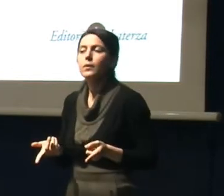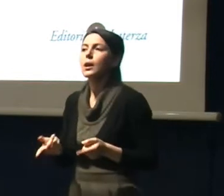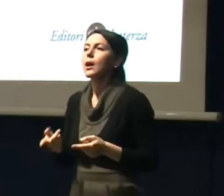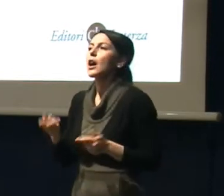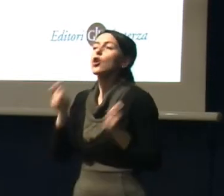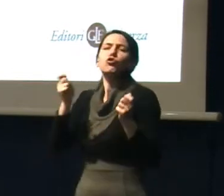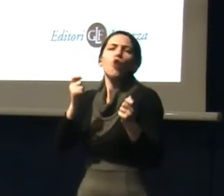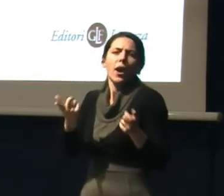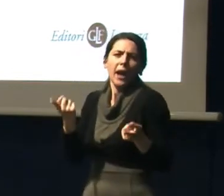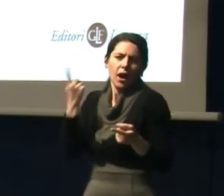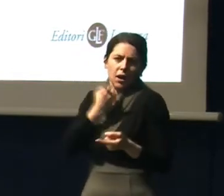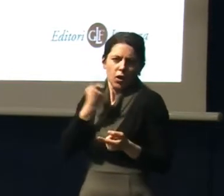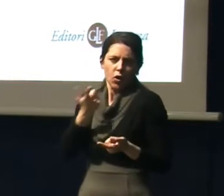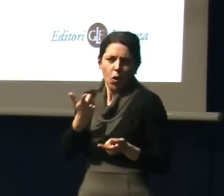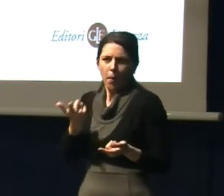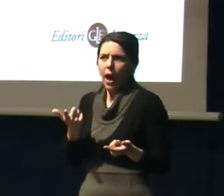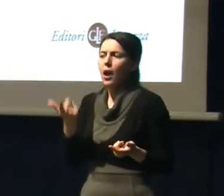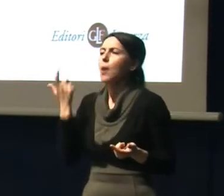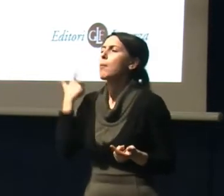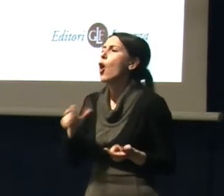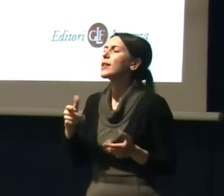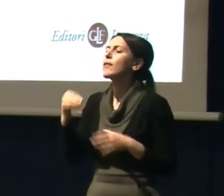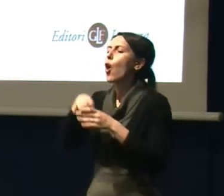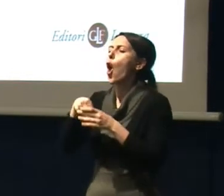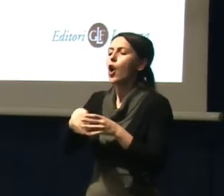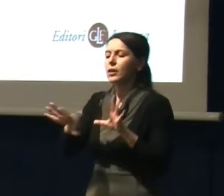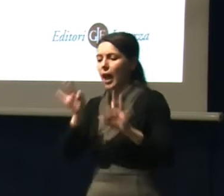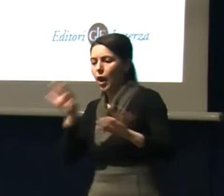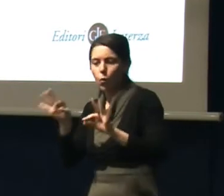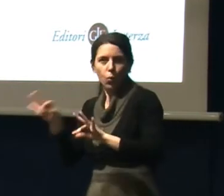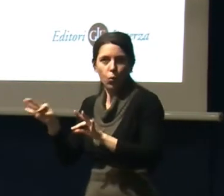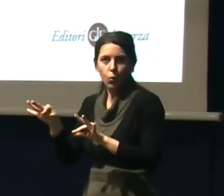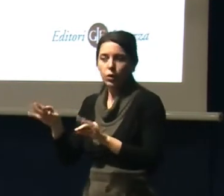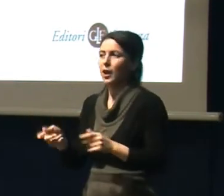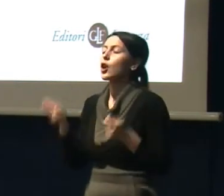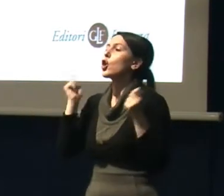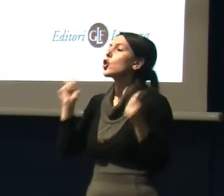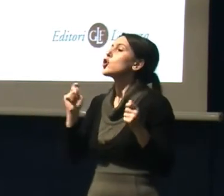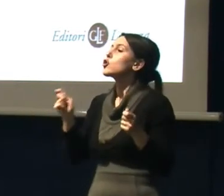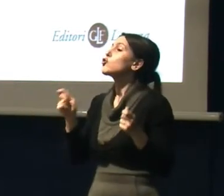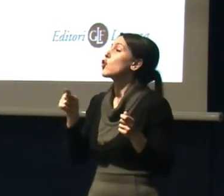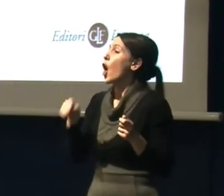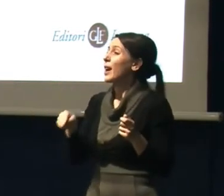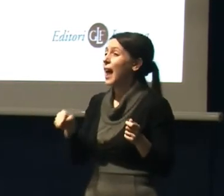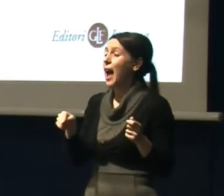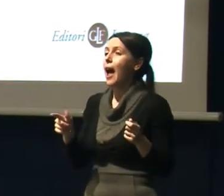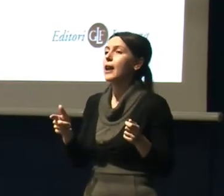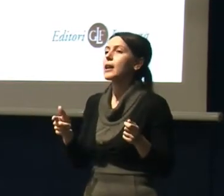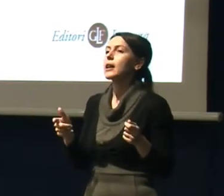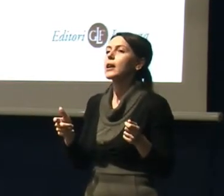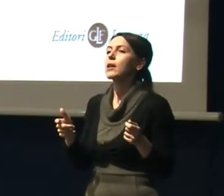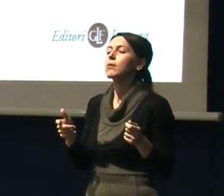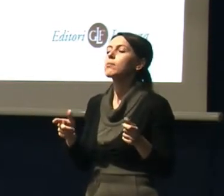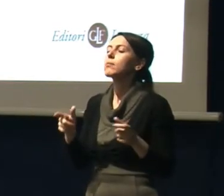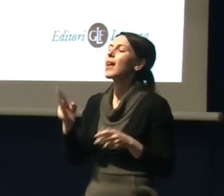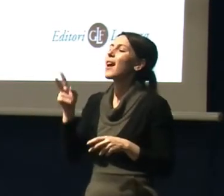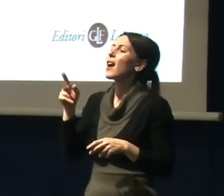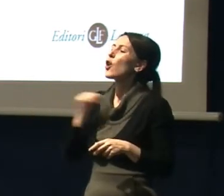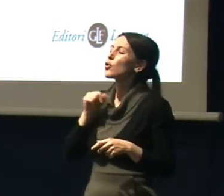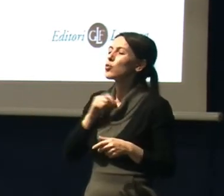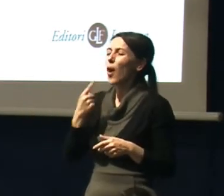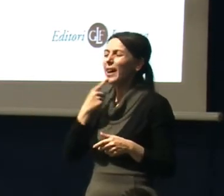giornali e naturale di scegliere selezionare i contenuti i giornali hanno scelto di non conversare con i propri lettori